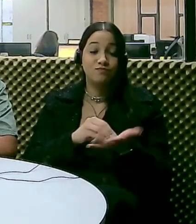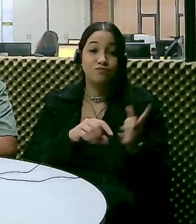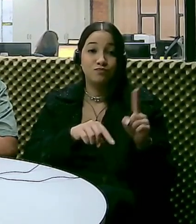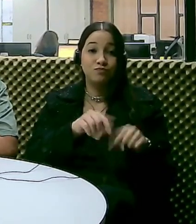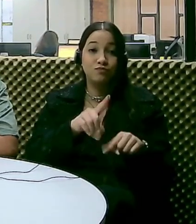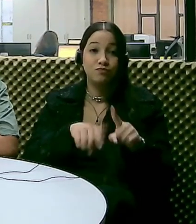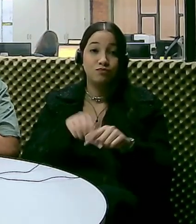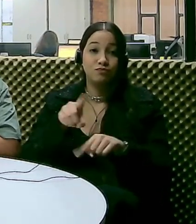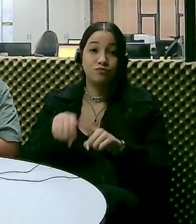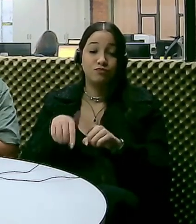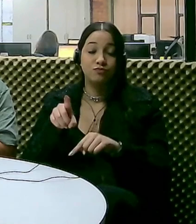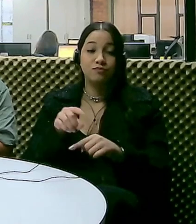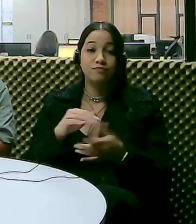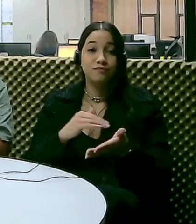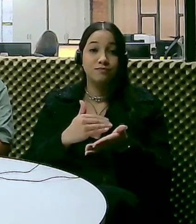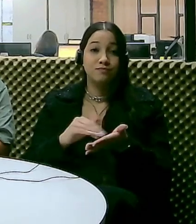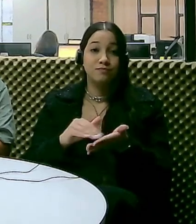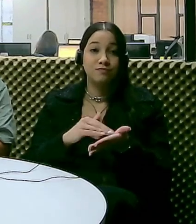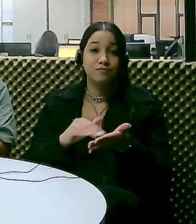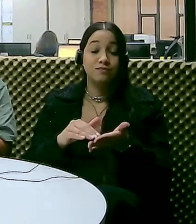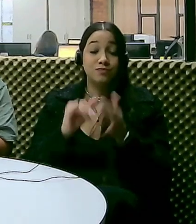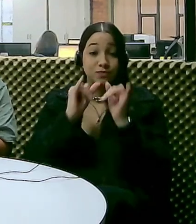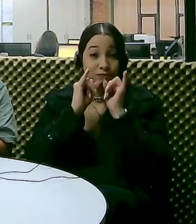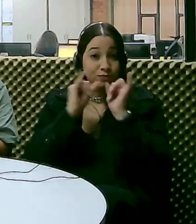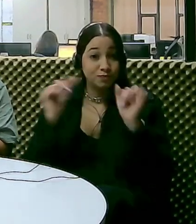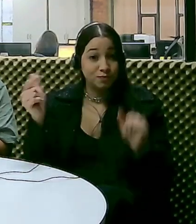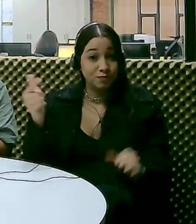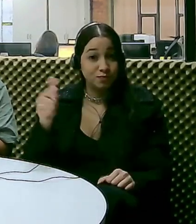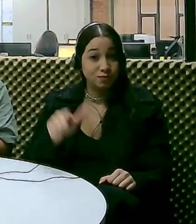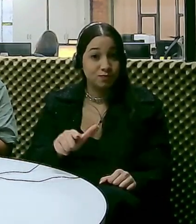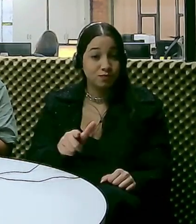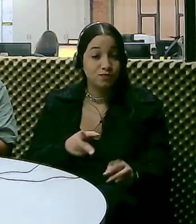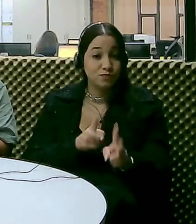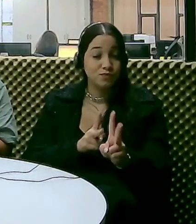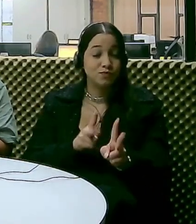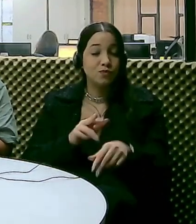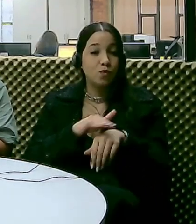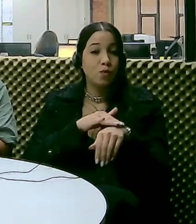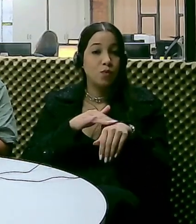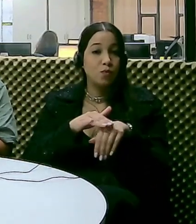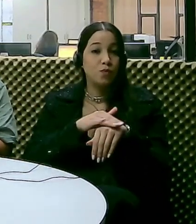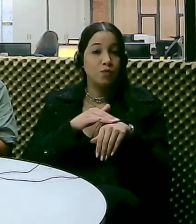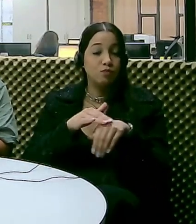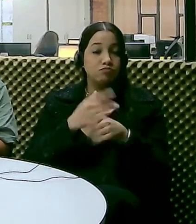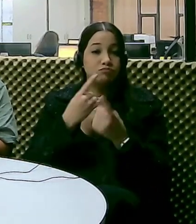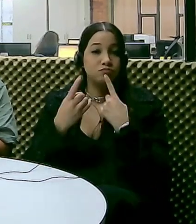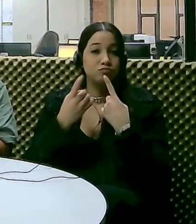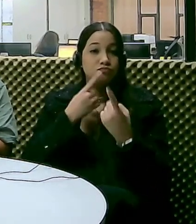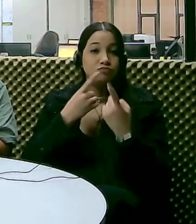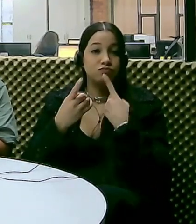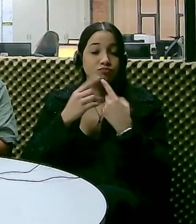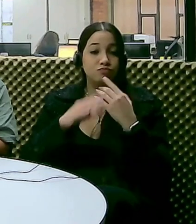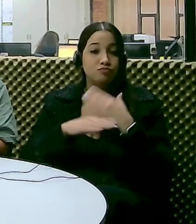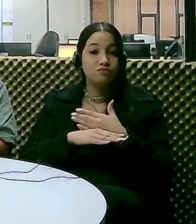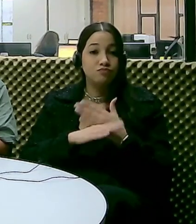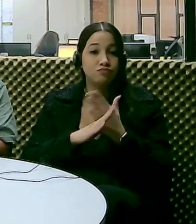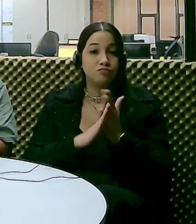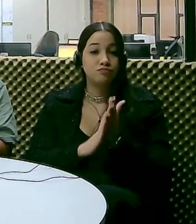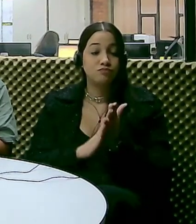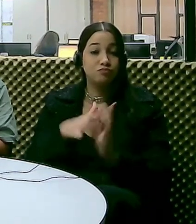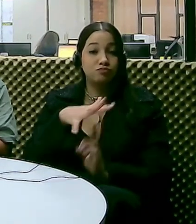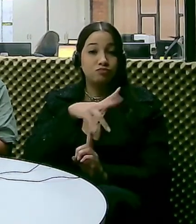insumos. A secretaria reforça que segue em diálogo com a instituição para regularizar a